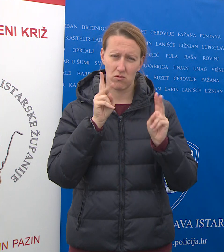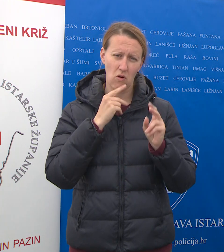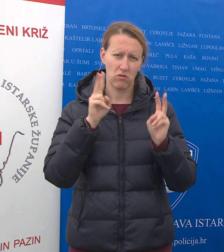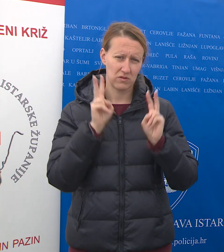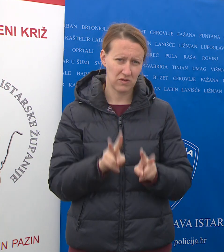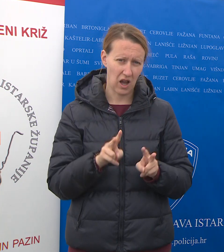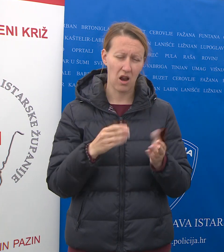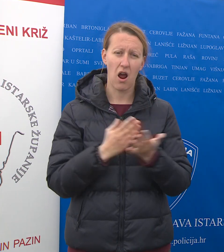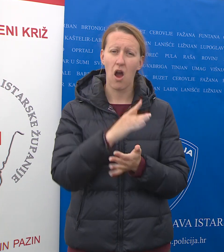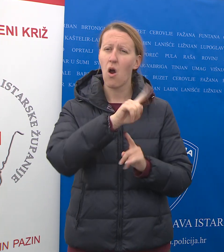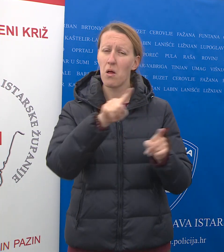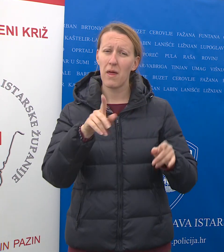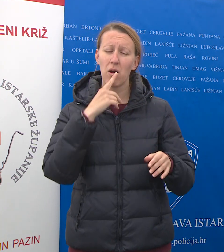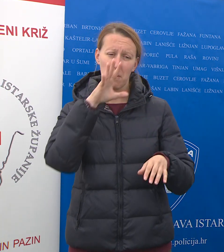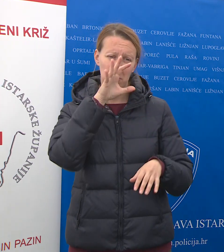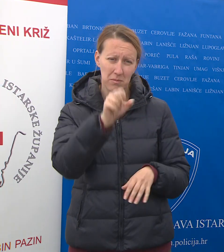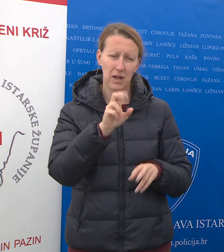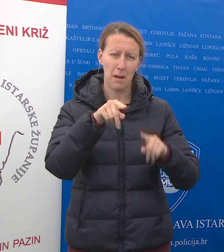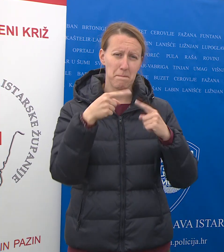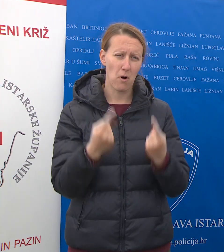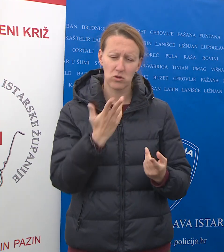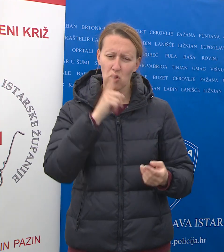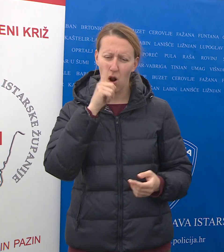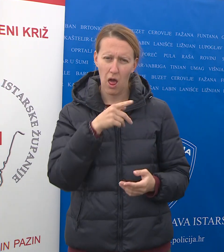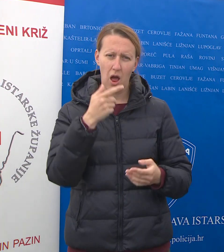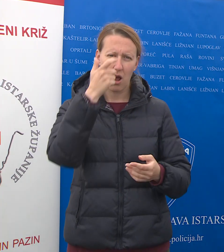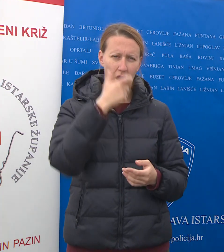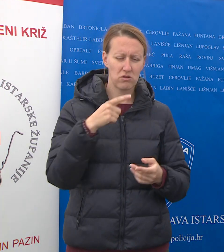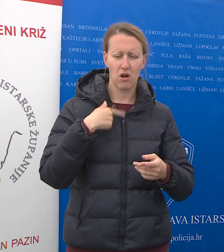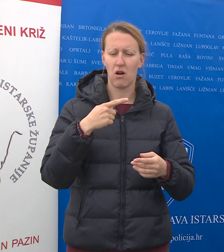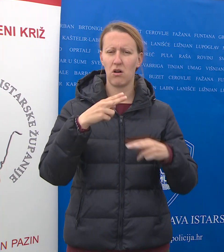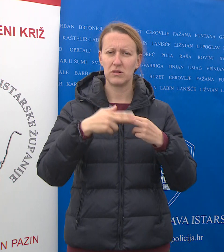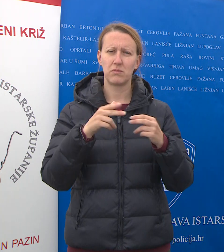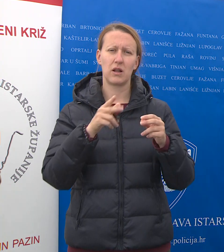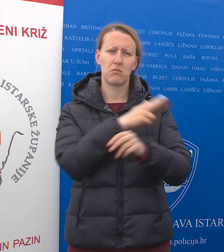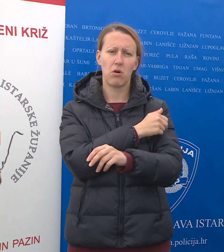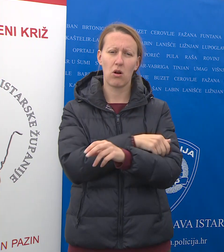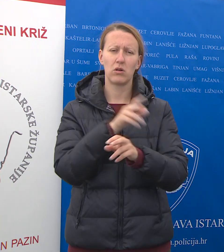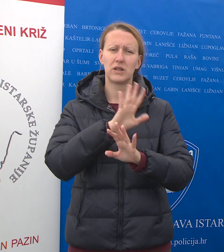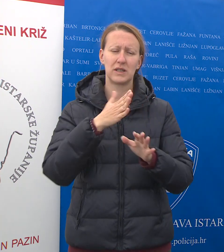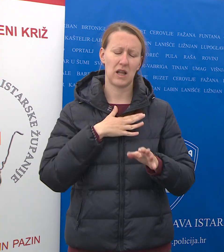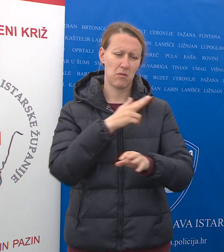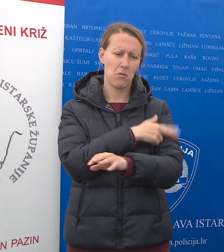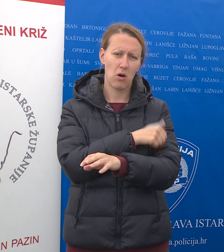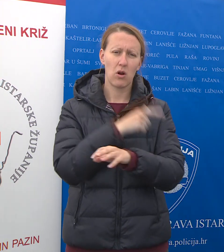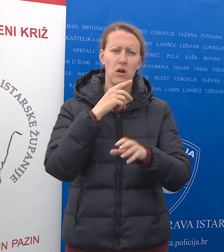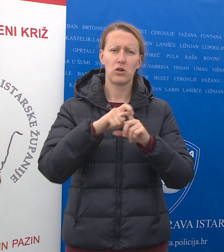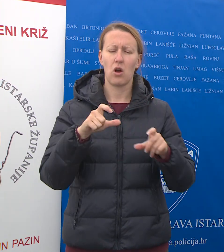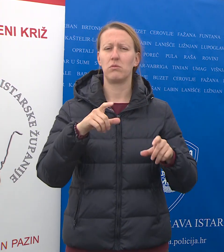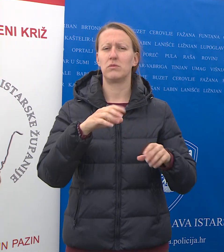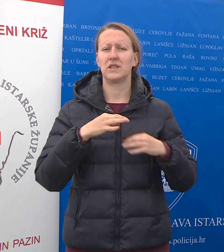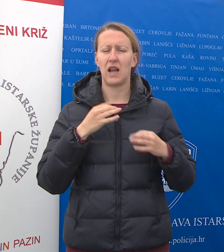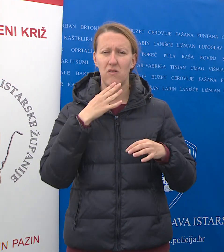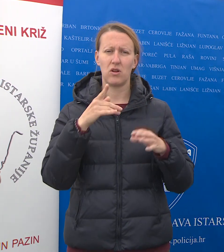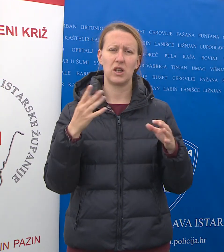da ukoliko netko i primijeti da postoji lažno predstavljanje ispred Opće bolnice Pula, ne samo naše bolnice nego i Doma zdravlja i